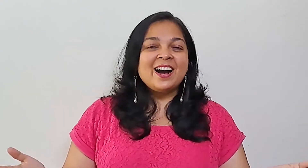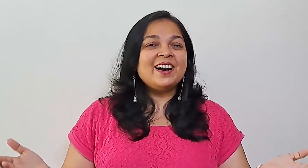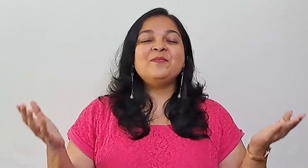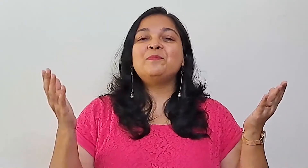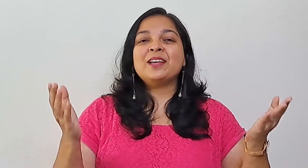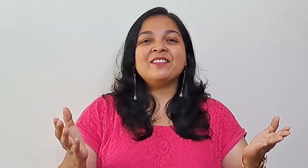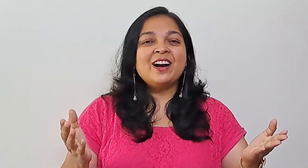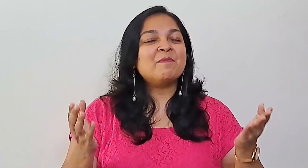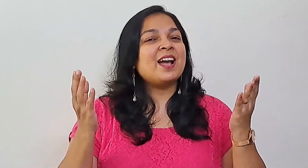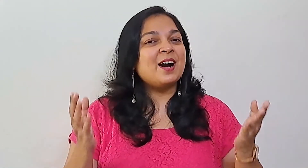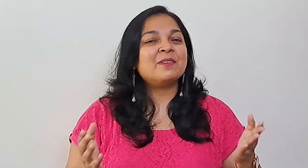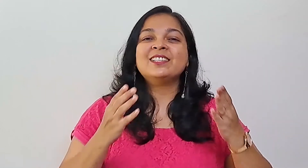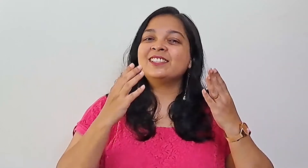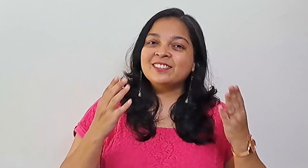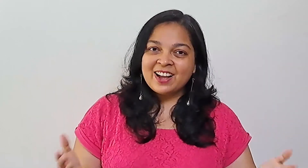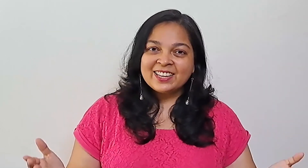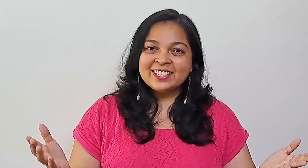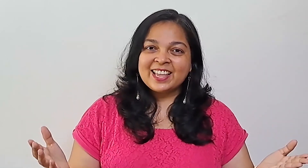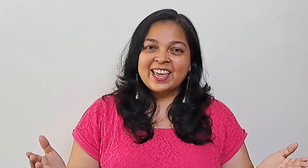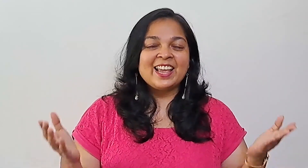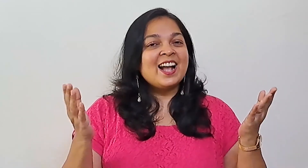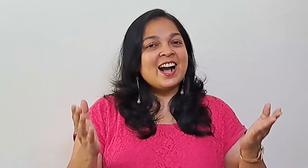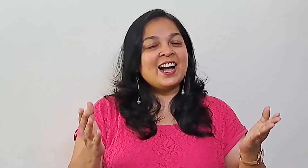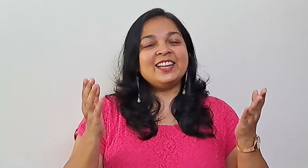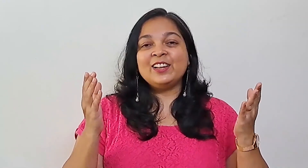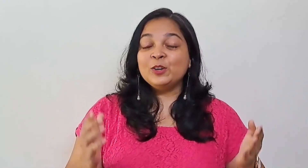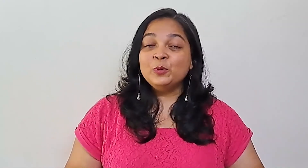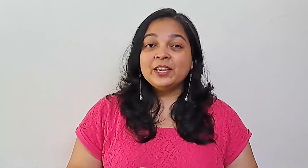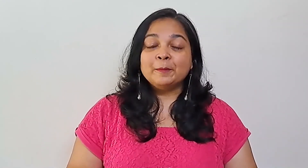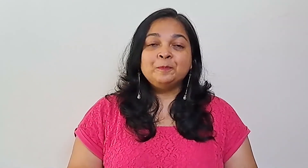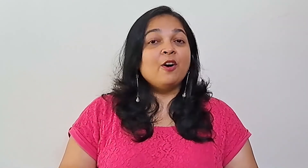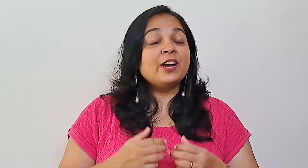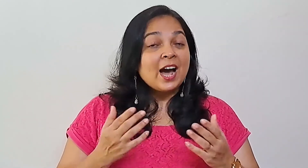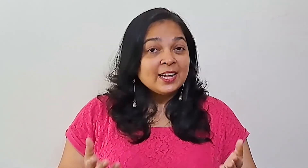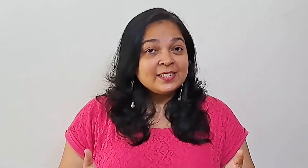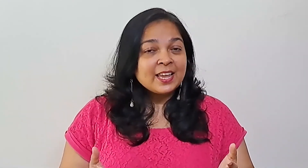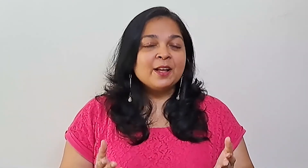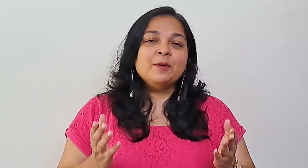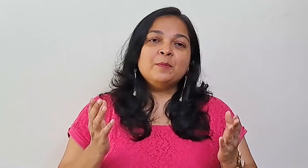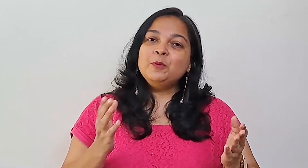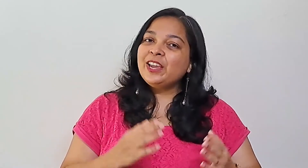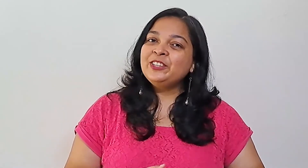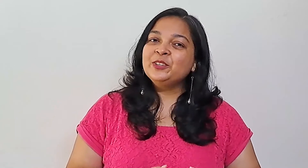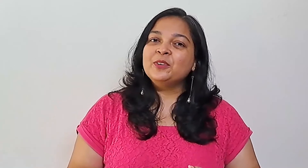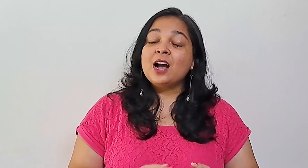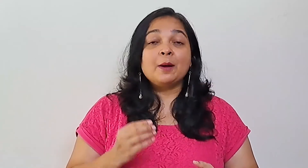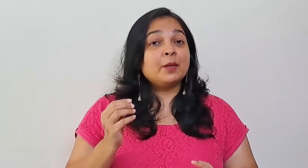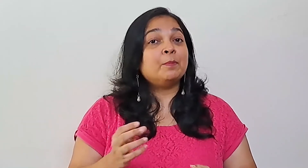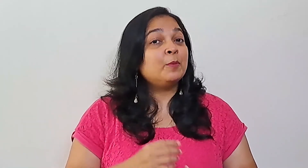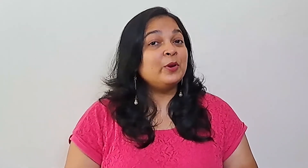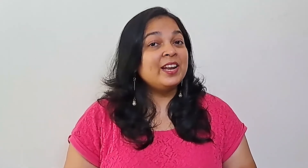ਮਹਾਨ ਪਰਿਵਾਰ ਦੇ ਵਿੱਚ ਤੁਹਾਡਾ ਸਵਾਗਤ ਹੈ। ਹਾਲੇਲੂਇਆ। ਤੇ ਅੱਜ ਤੋਂ ਪ੍ਰਭੂ